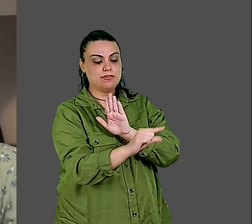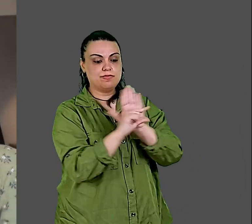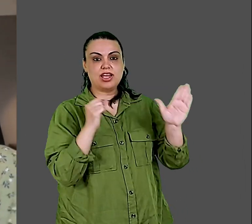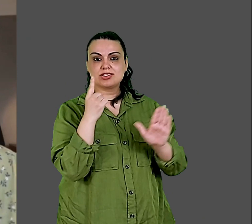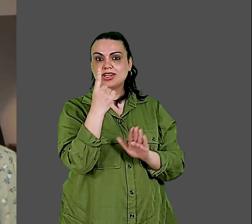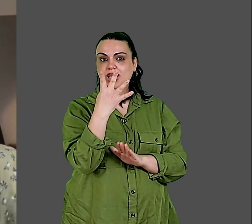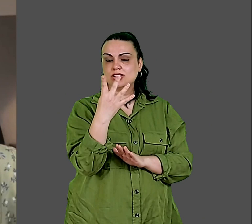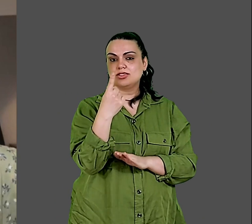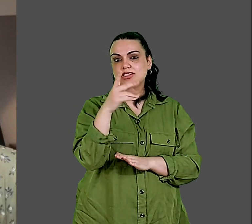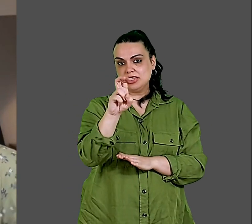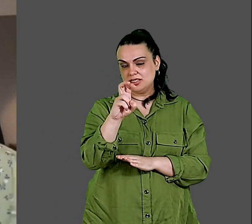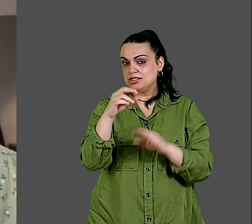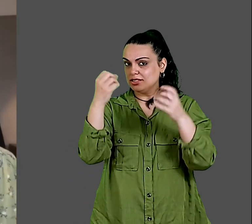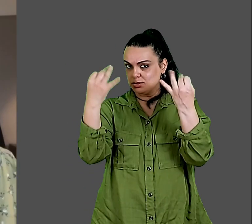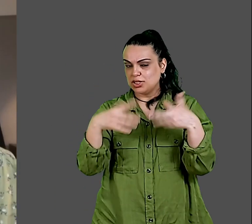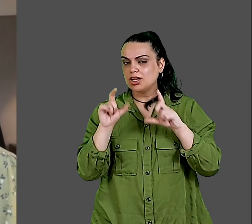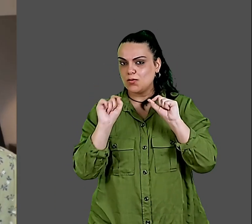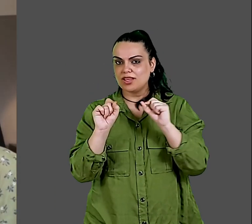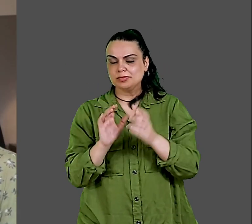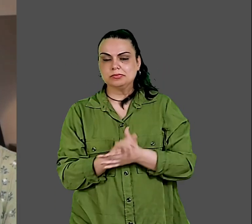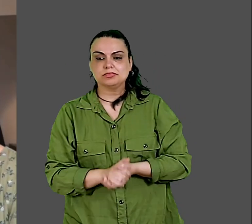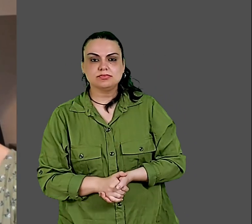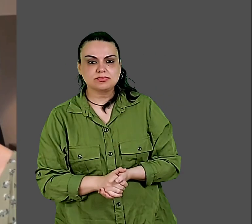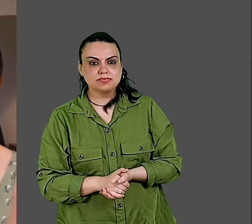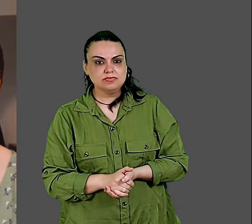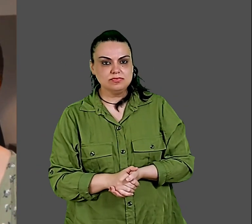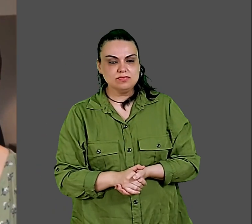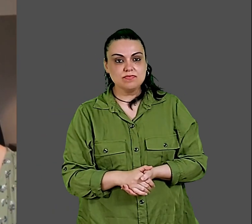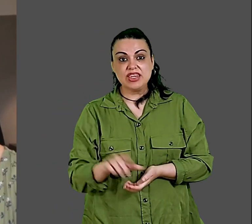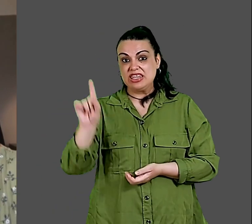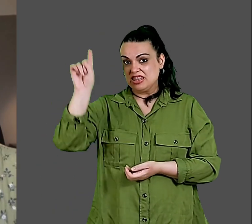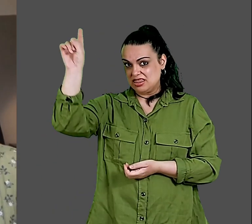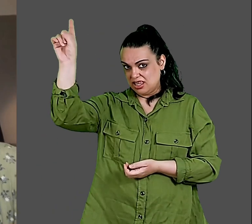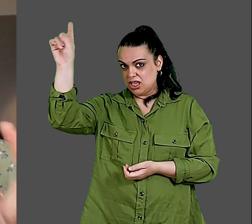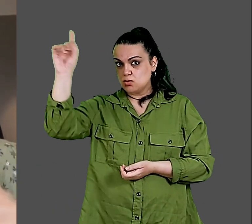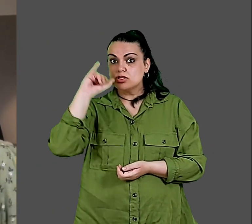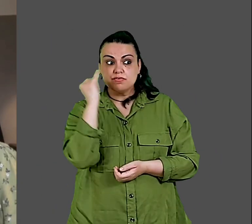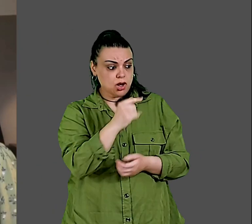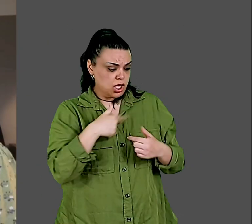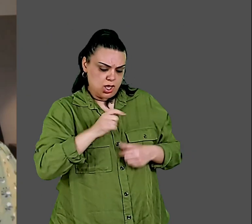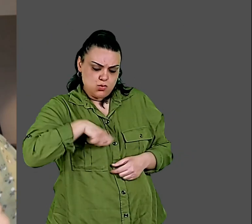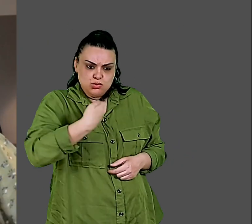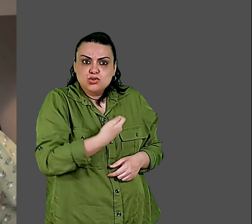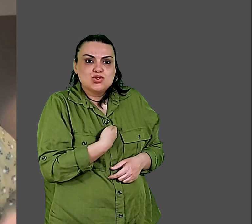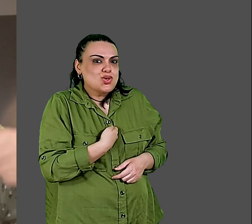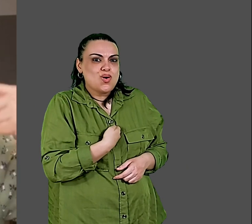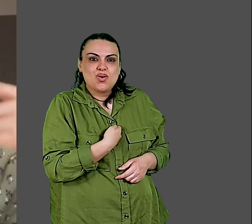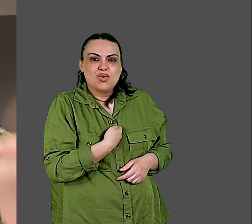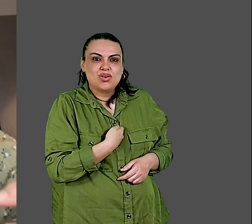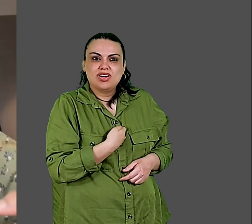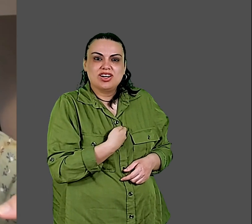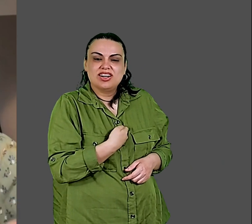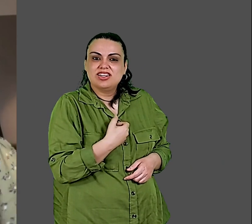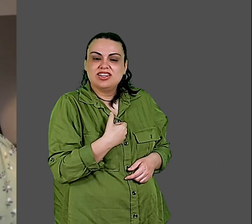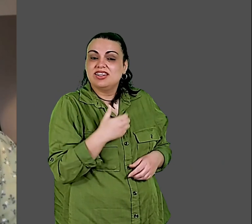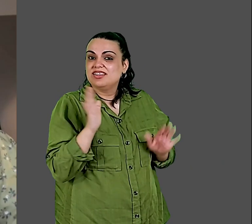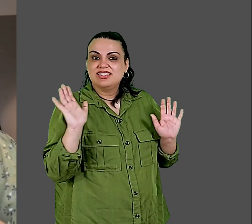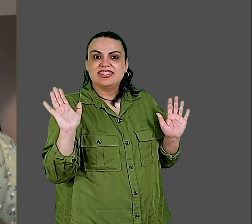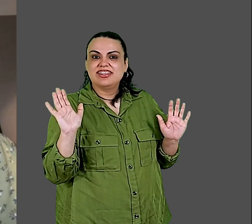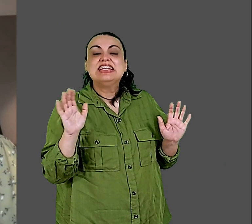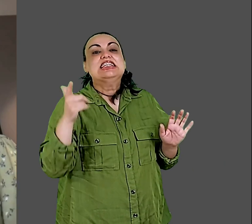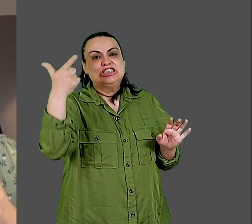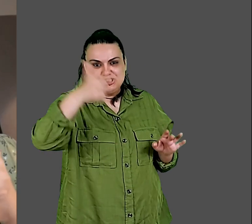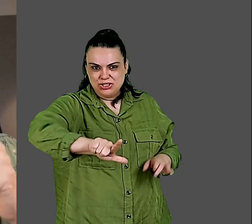e 15. Olha o que está escrito lá. E disse Deus a Moisés: eu sou o que sou. Aqui ele já está falando novamente. Ele